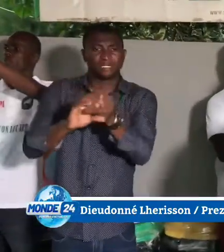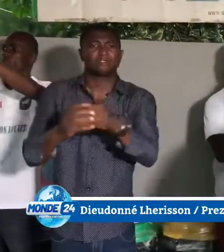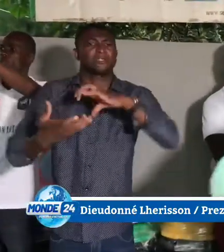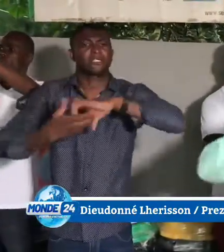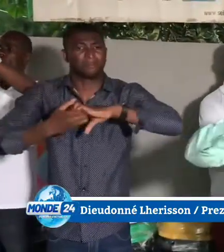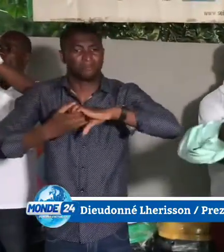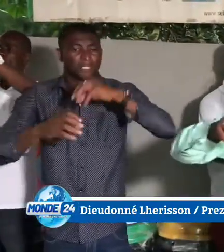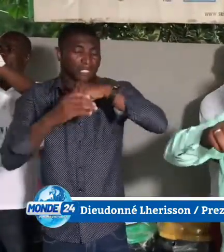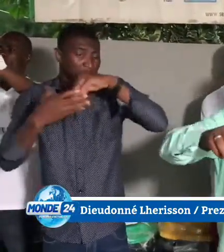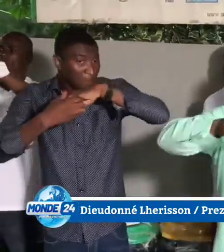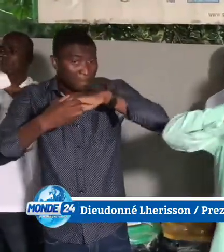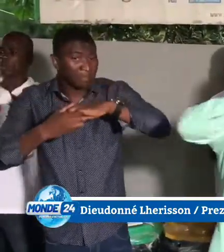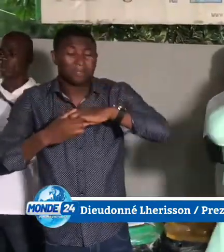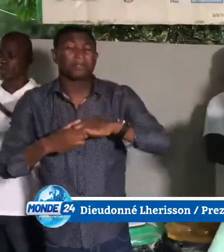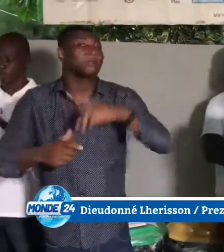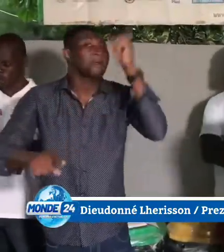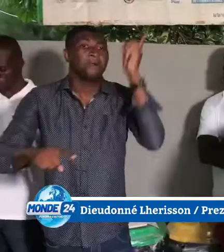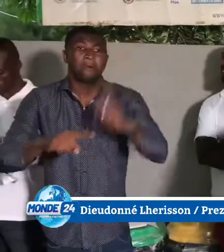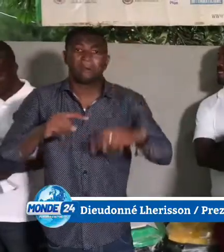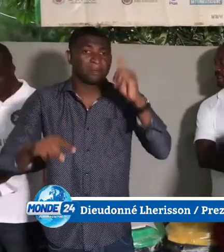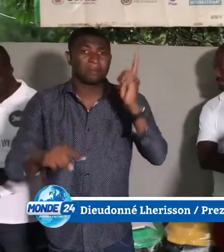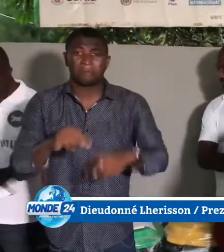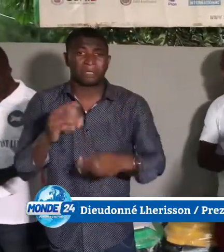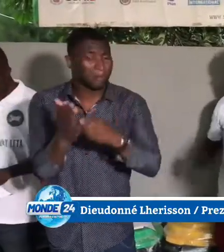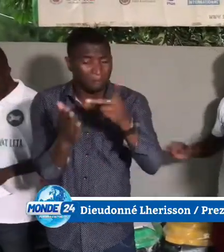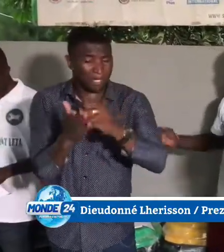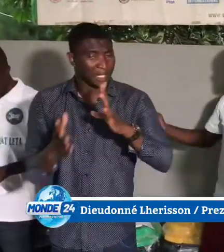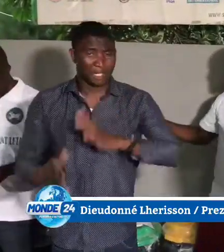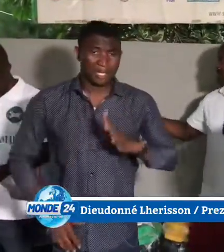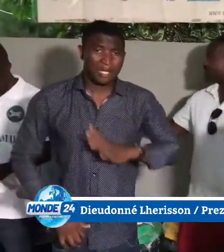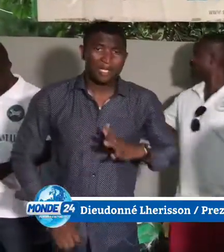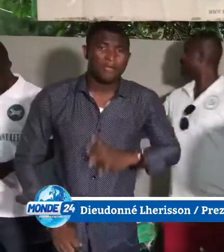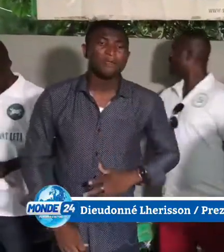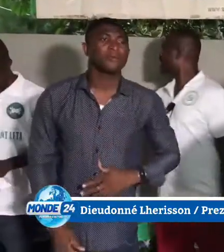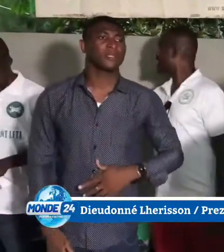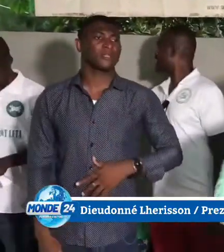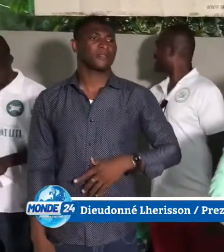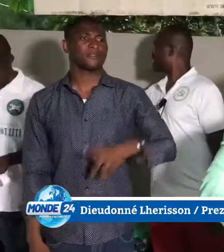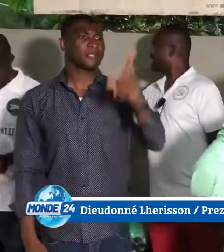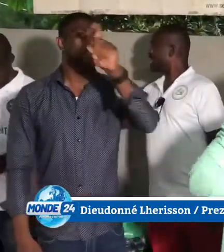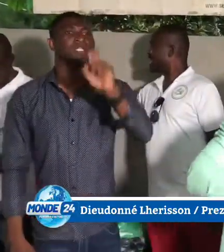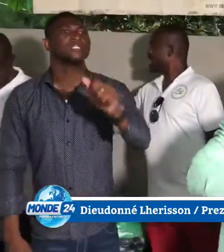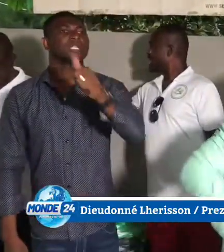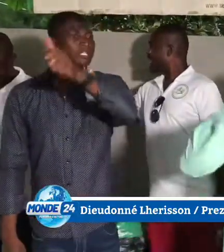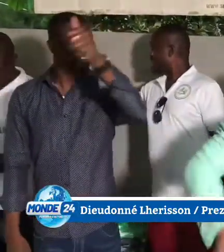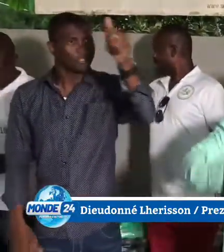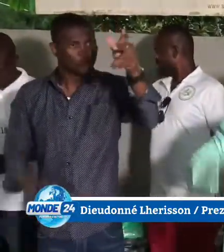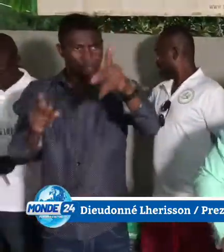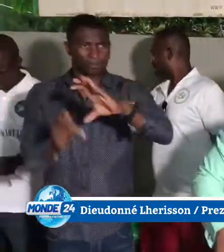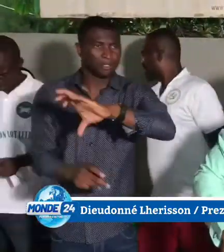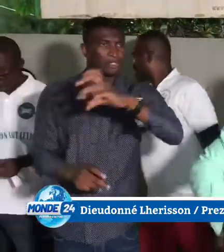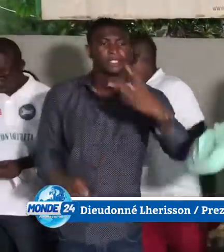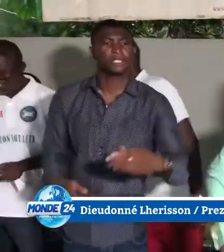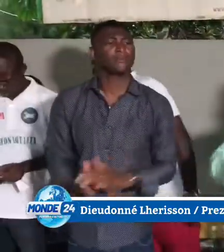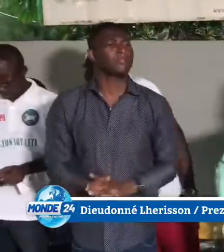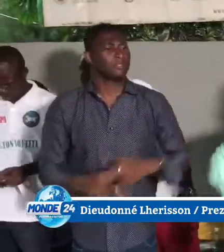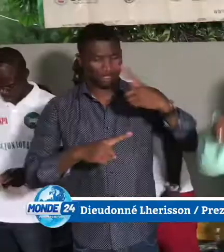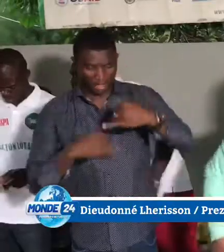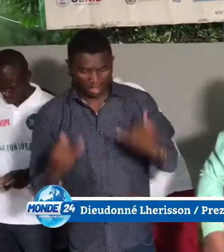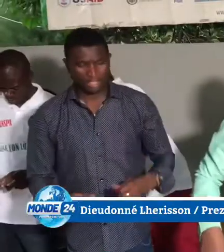échoué. Est-ce que nous même mon handicapé à partir jeudi